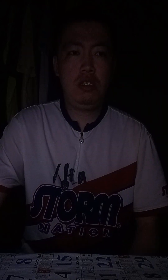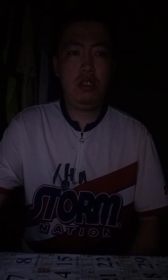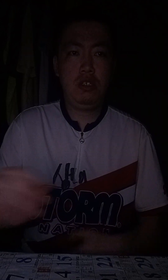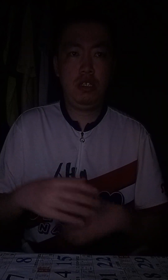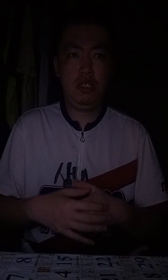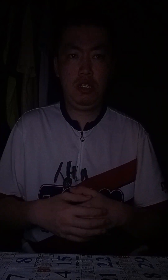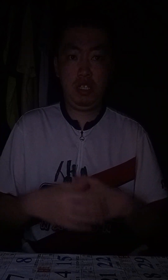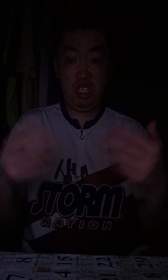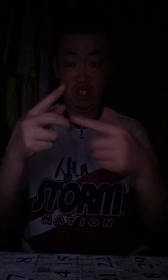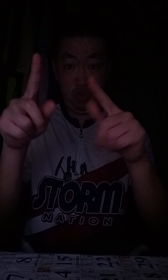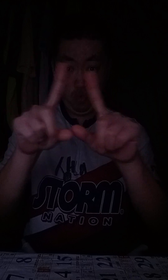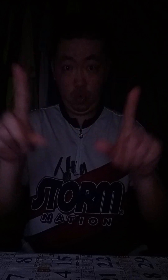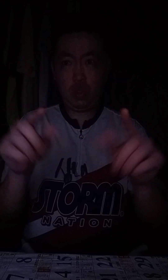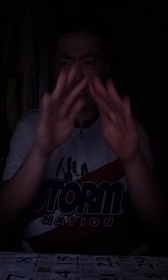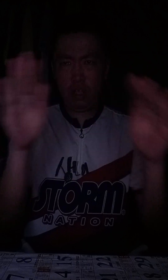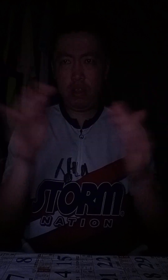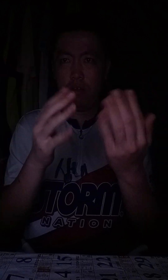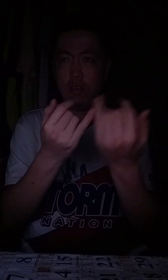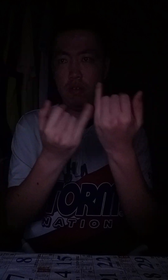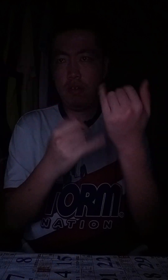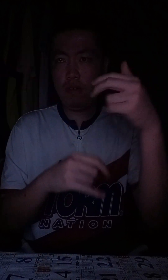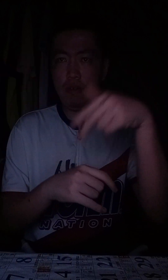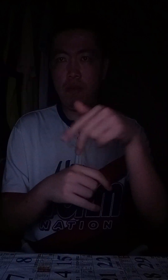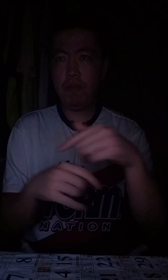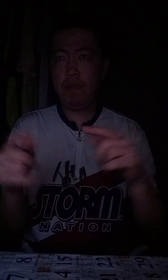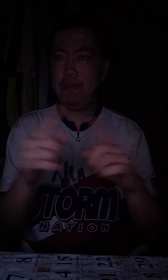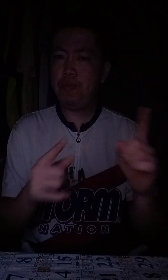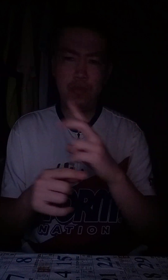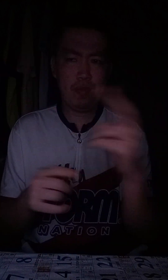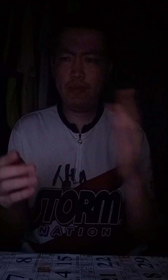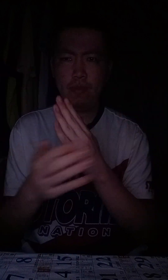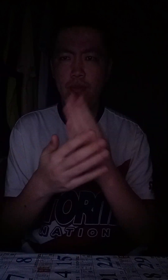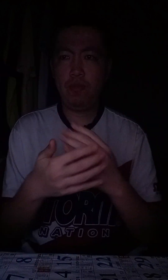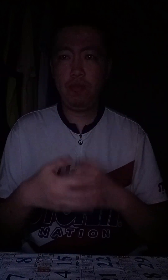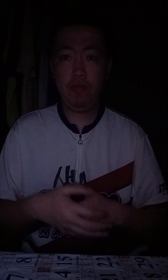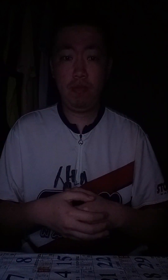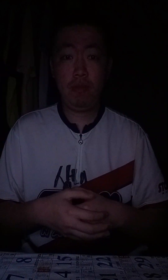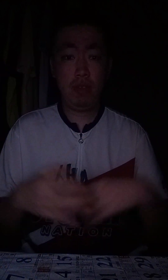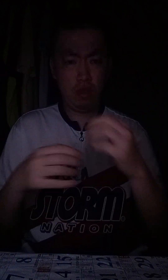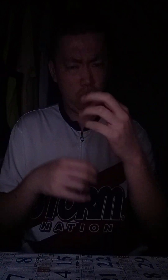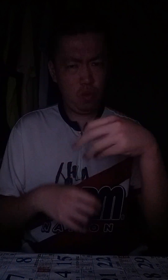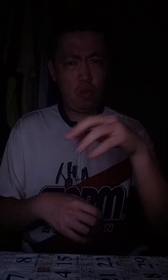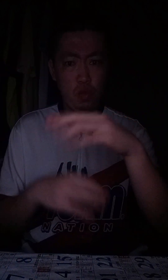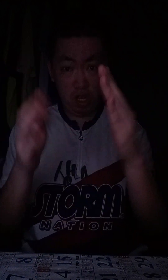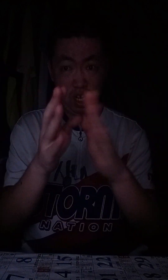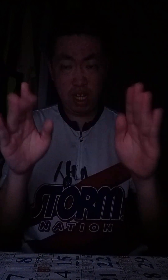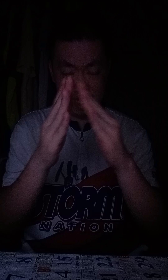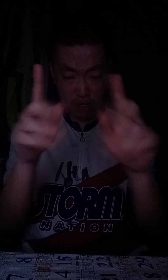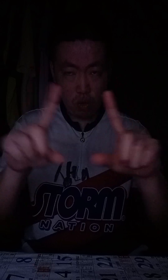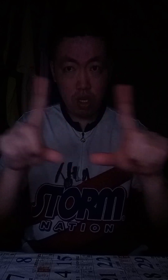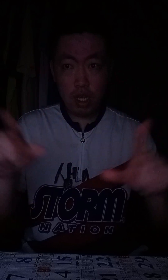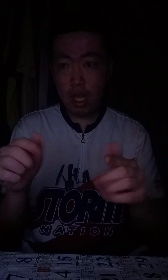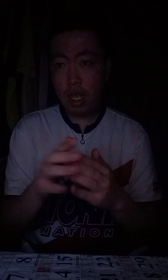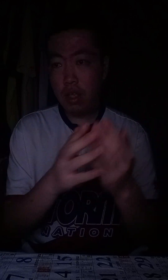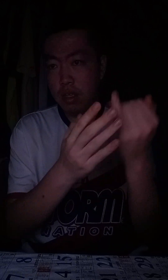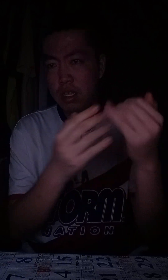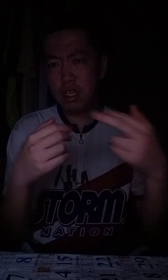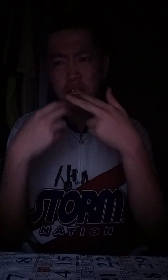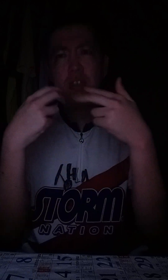네, 스크린도어 안전에 문제가 있다는 지적은 한두 번이 아니죠. 이번엔 전동차와 스크린도어 사이에 승객이